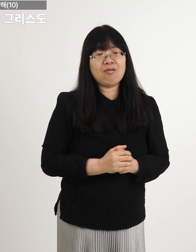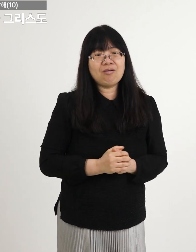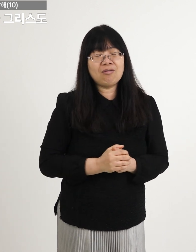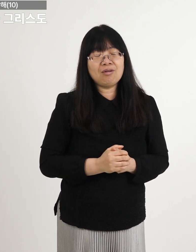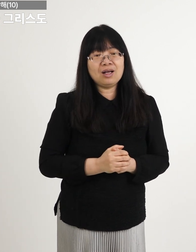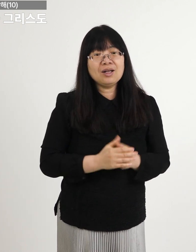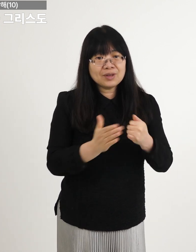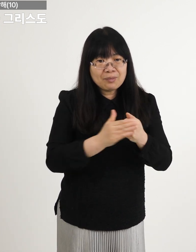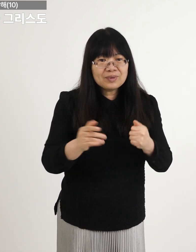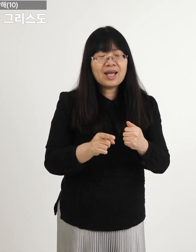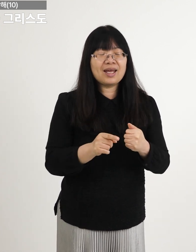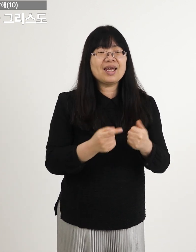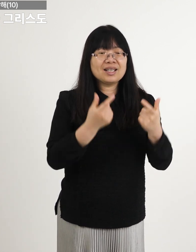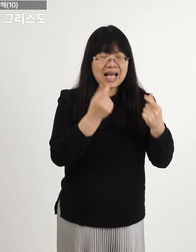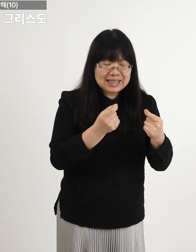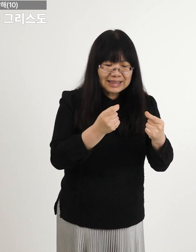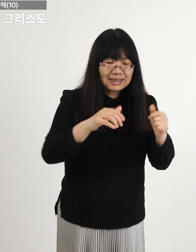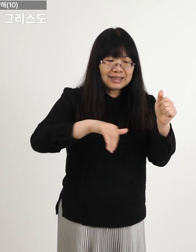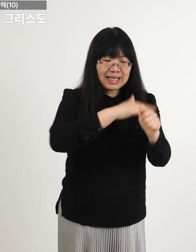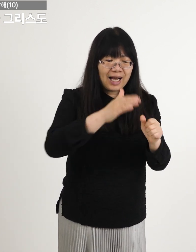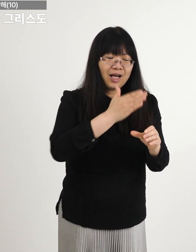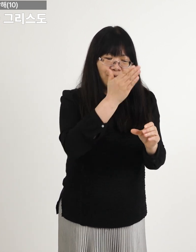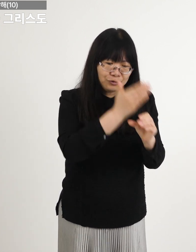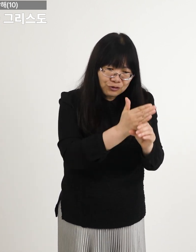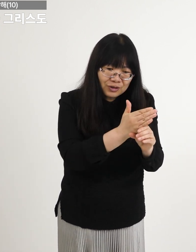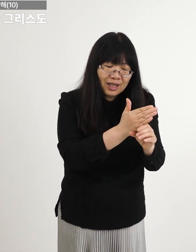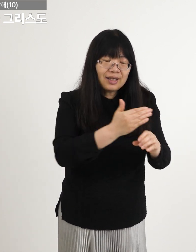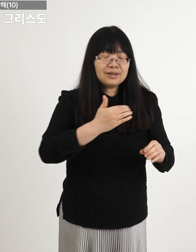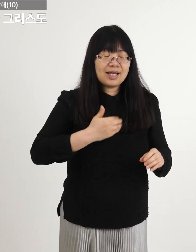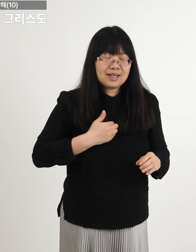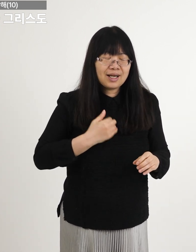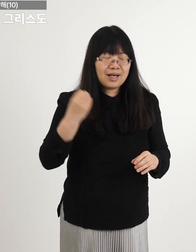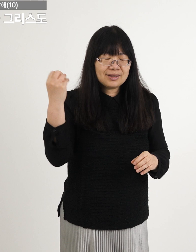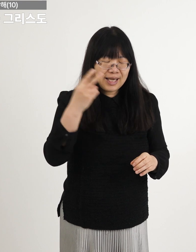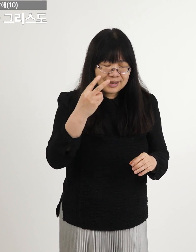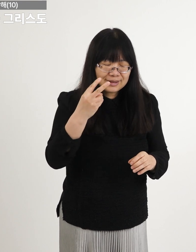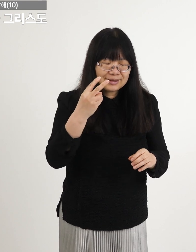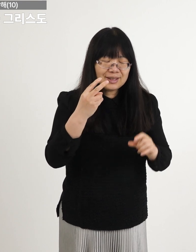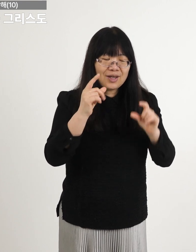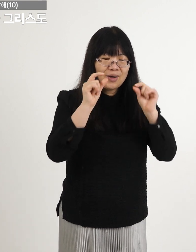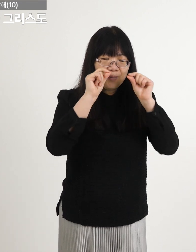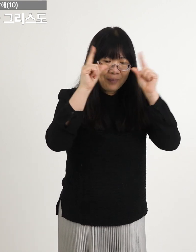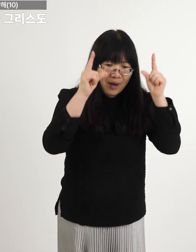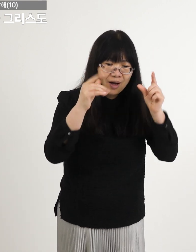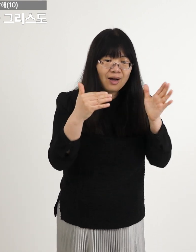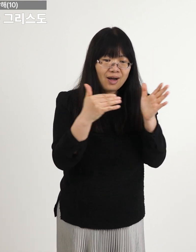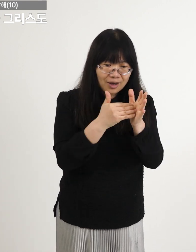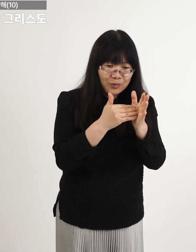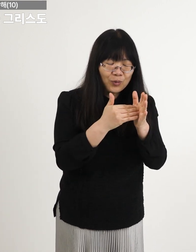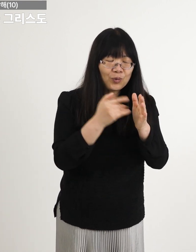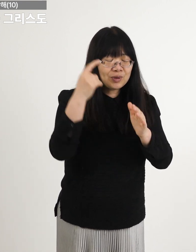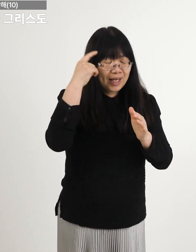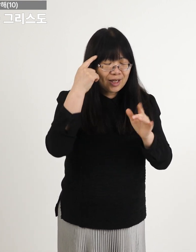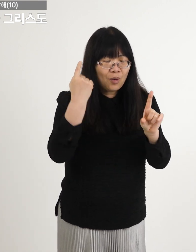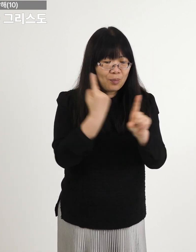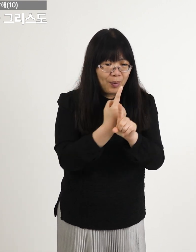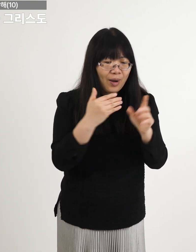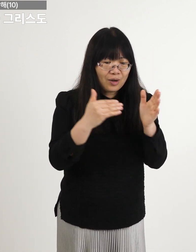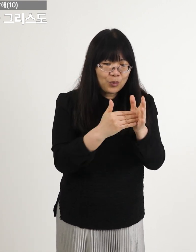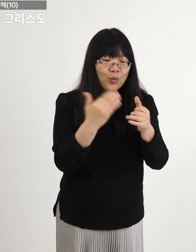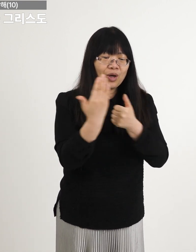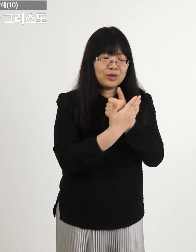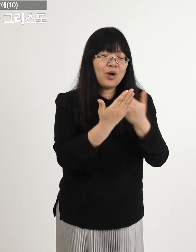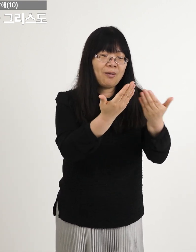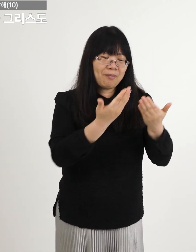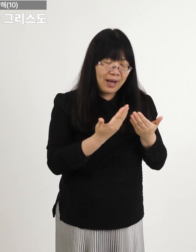가운데에서 어떻게 한다 그래요? 내가 돌이키고 내가 위로를 받았다 그 말이에요. 이게